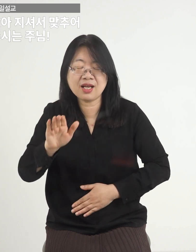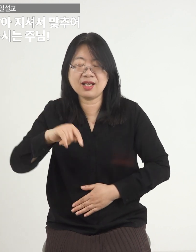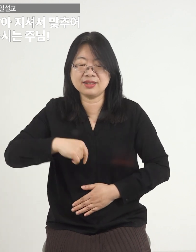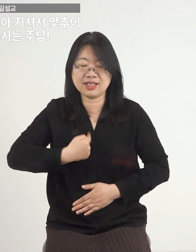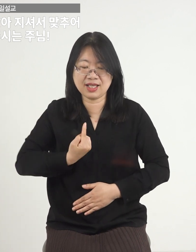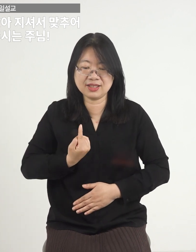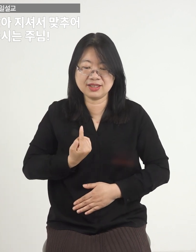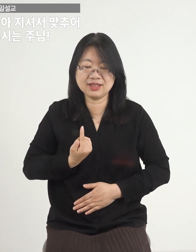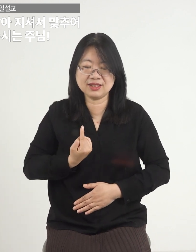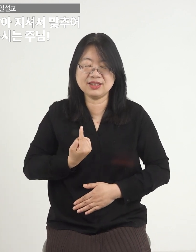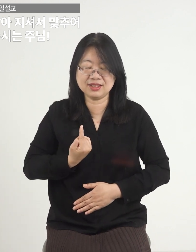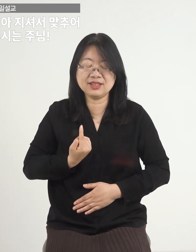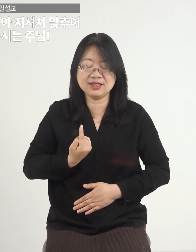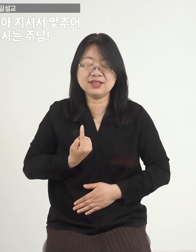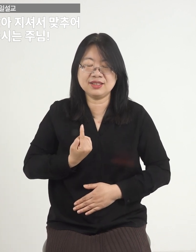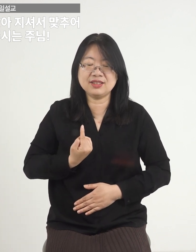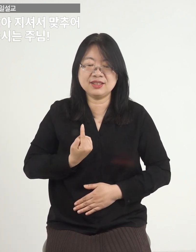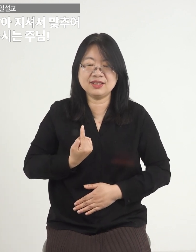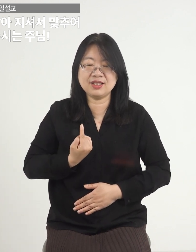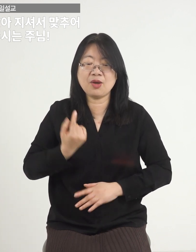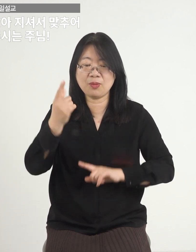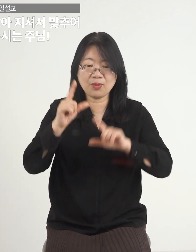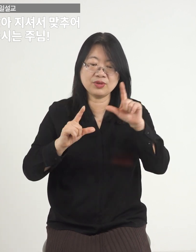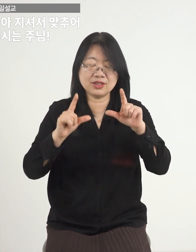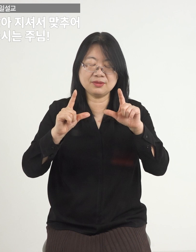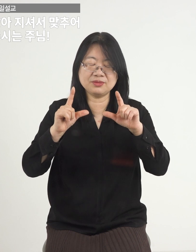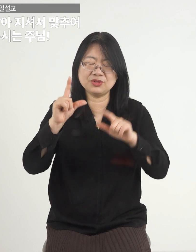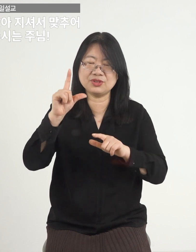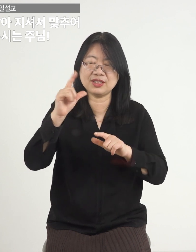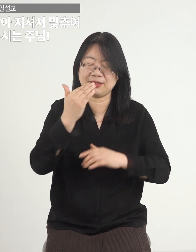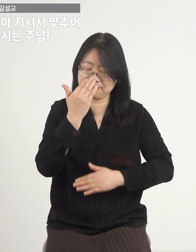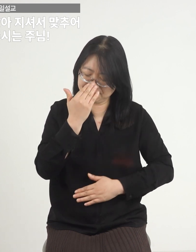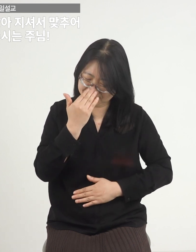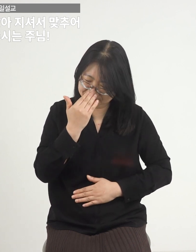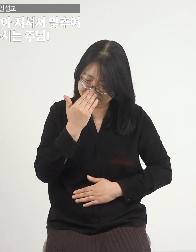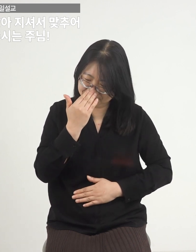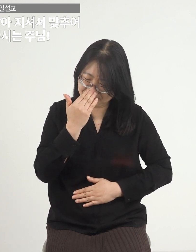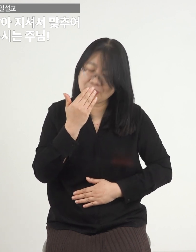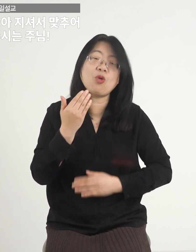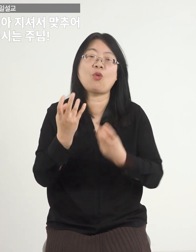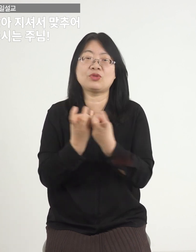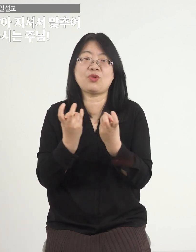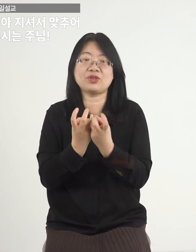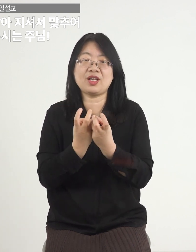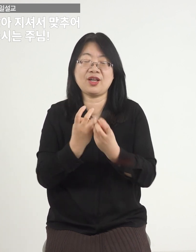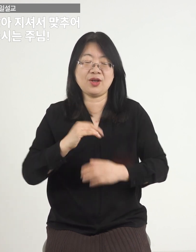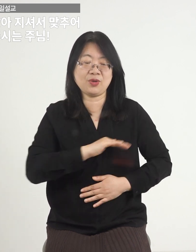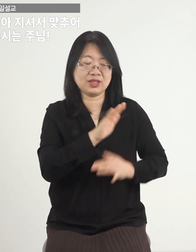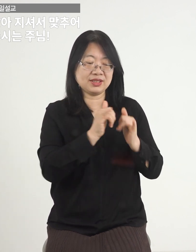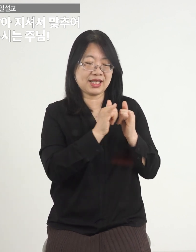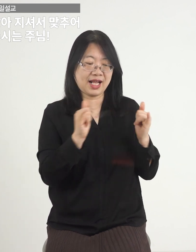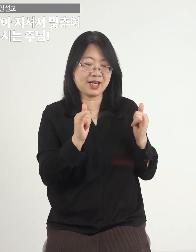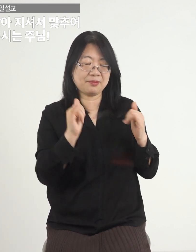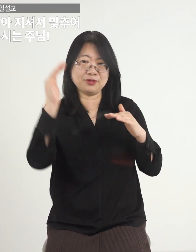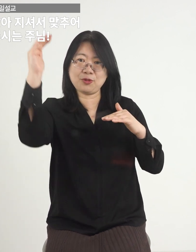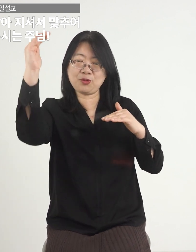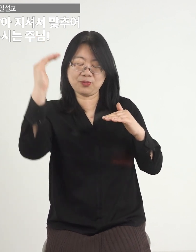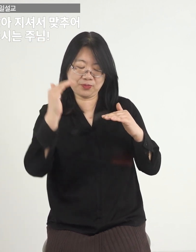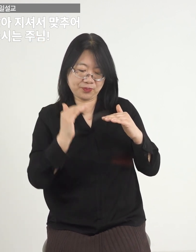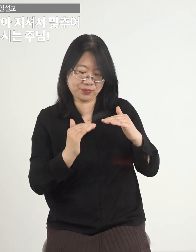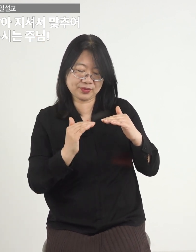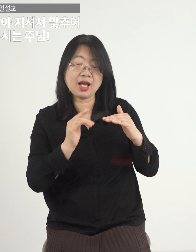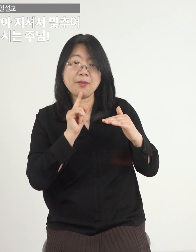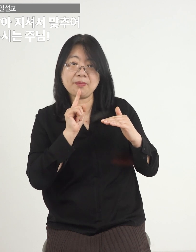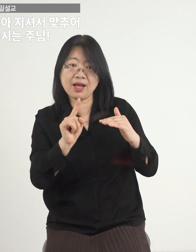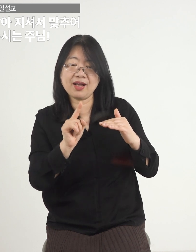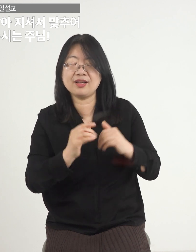자기 자신을 낮추셔서 어떻게 해주셨다고요? 맞추어 주셨다고요. 자, 우리